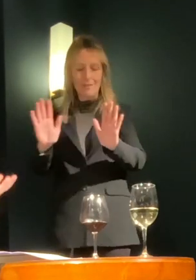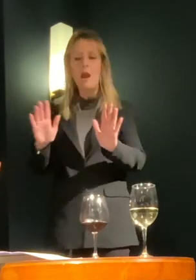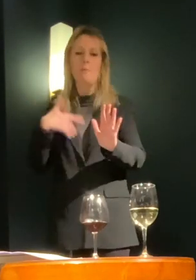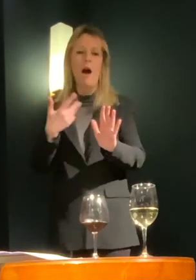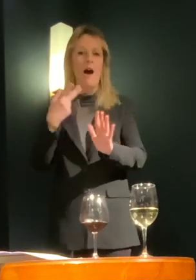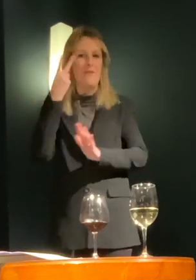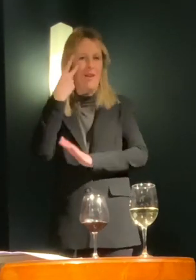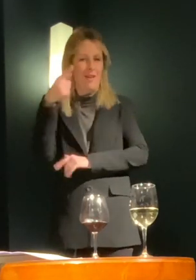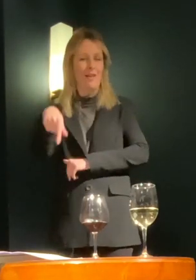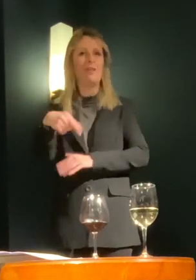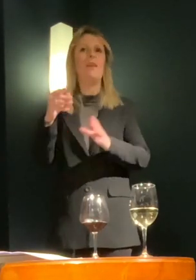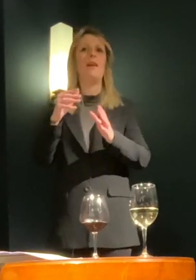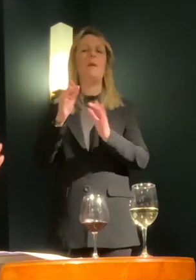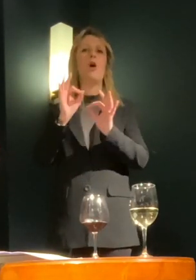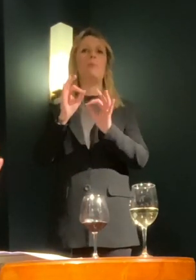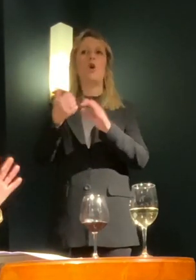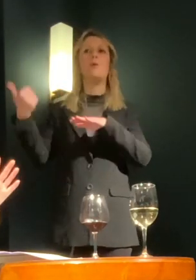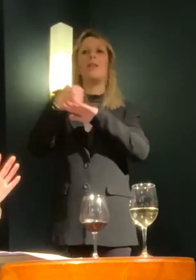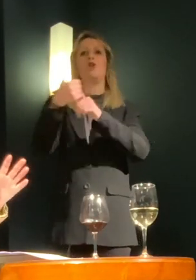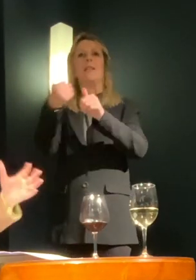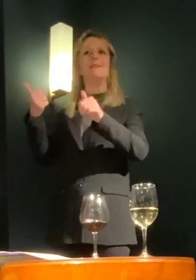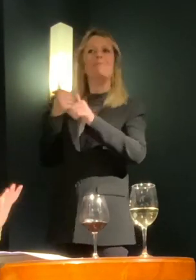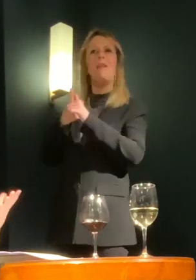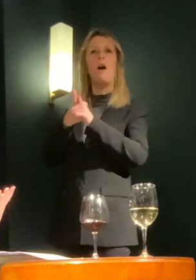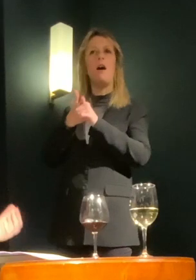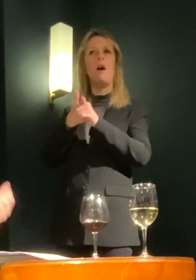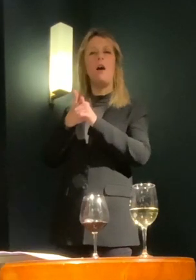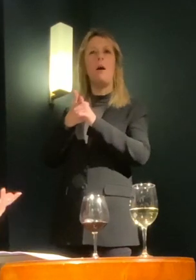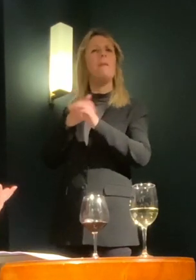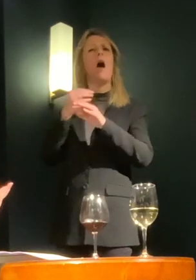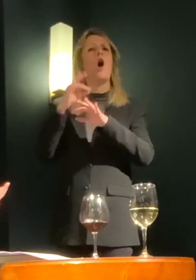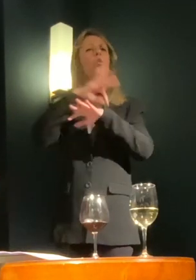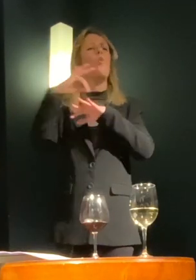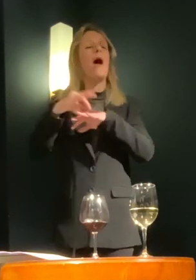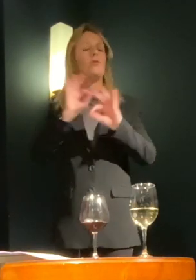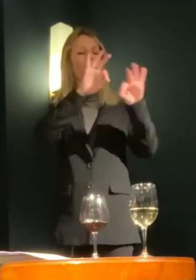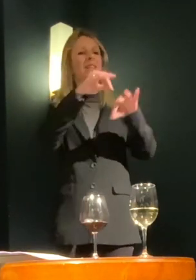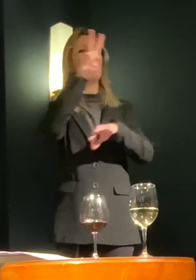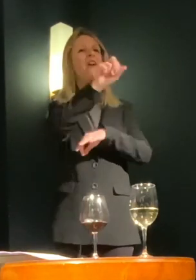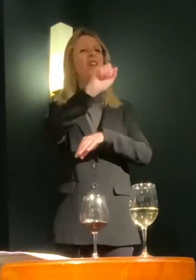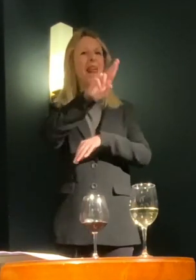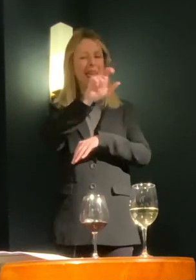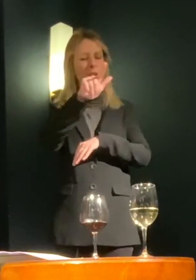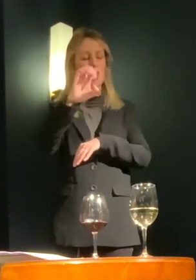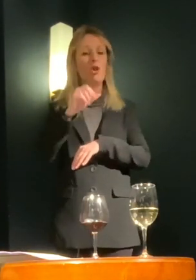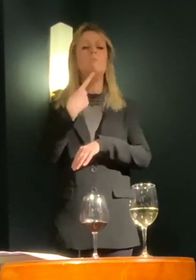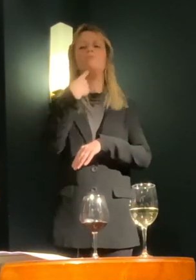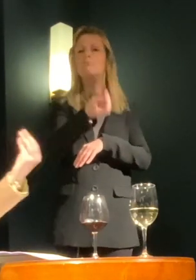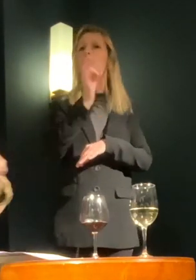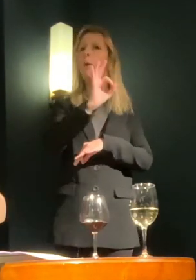anche che cosa c'è dietro. Quando è arrivato Valerio a dirti parla di me? Perché secondo me puoi in